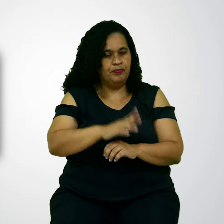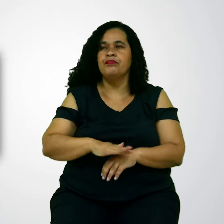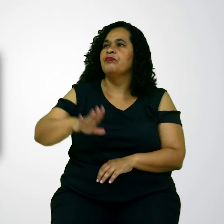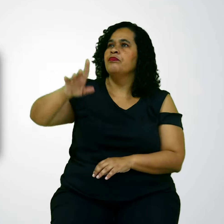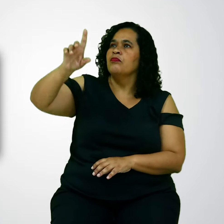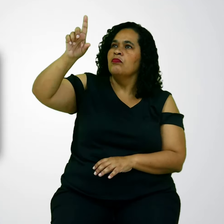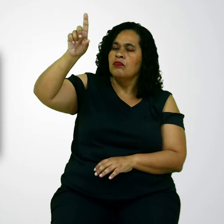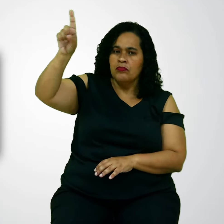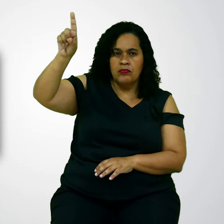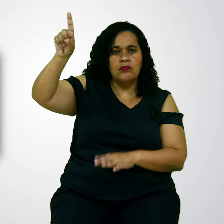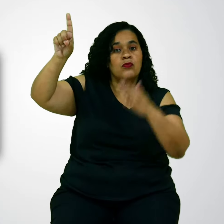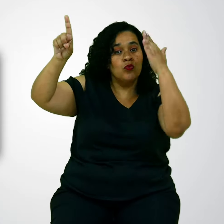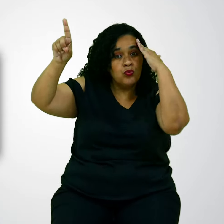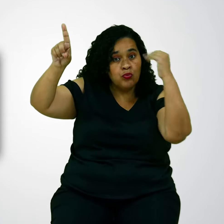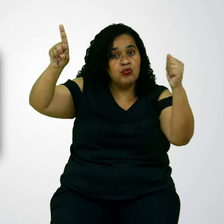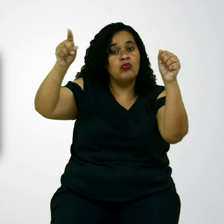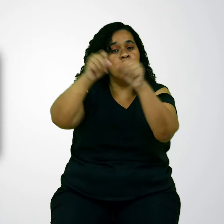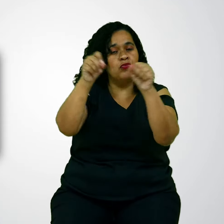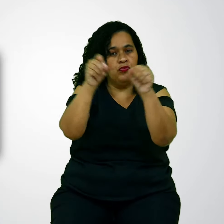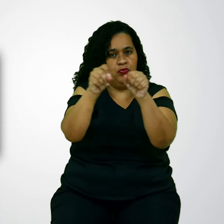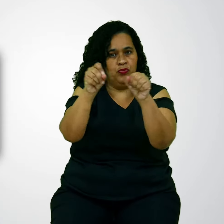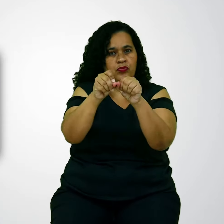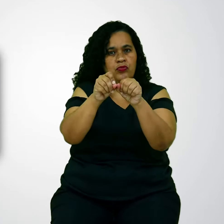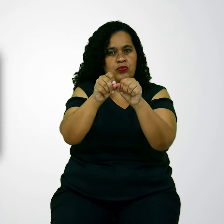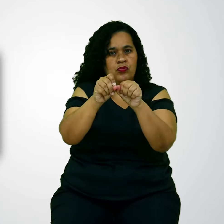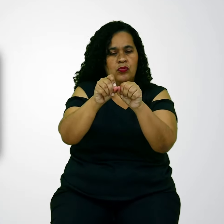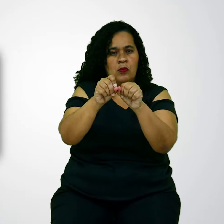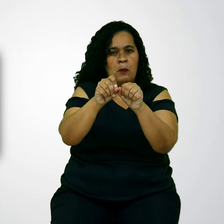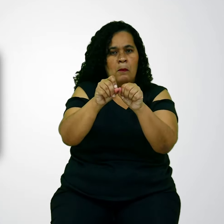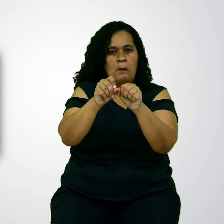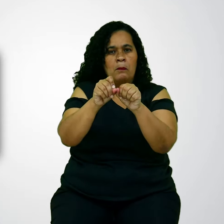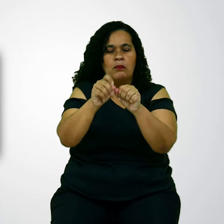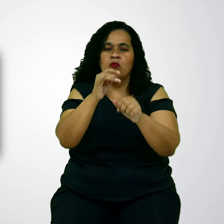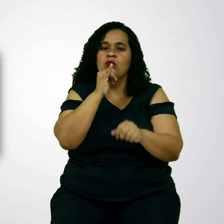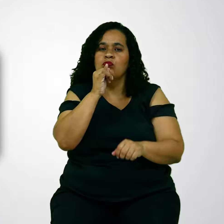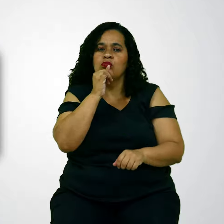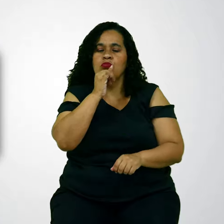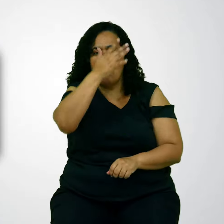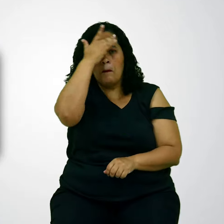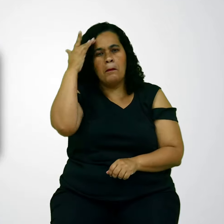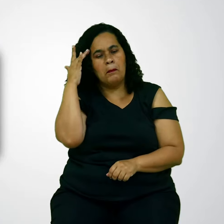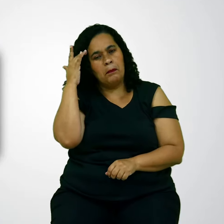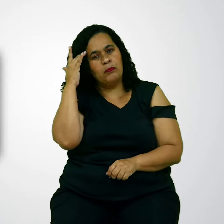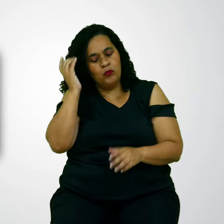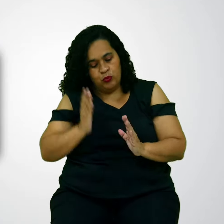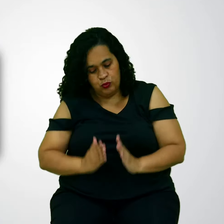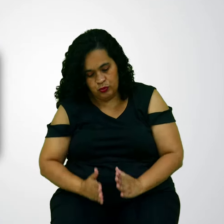missão de Deus? A missão de Deus, ela nasce com o homem pecador. Gênesis 3.